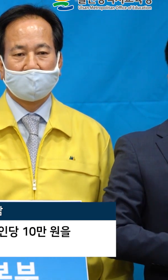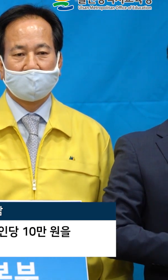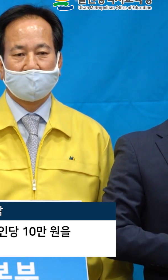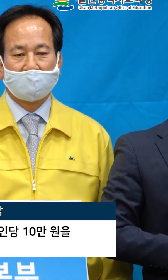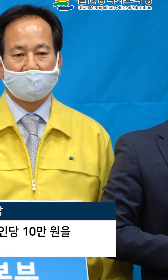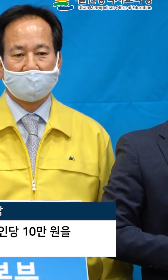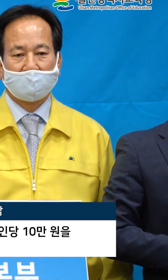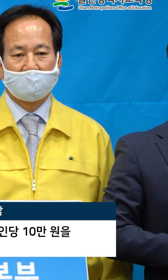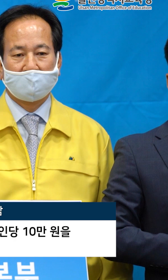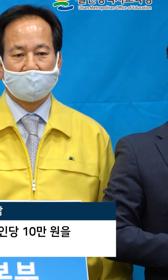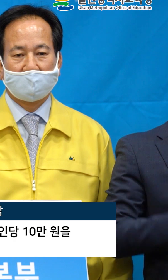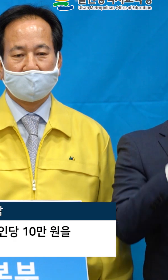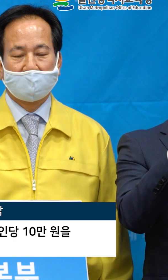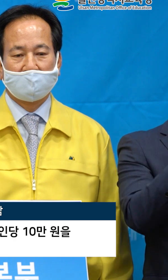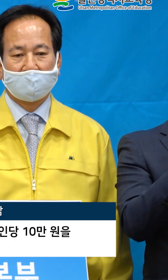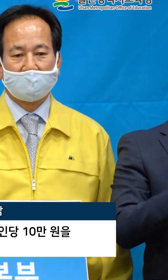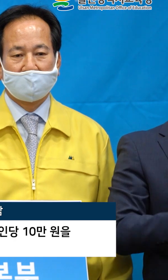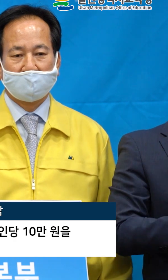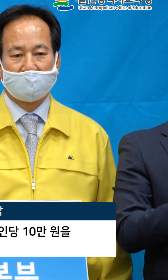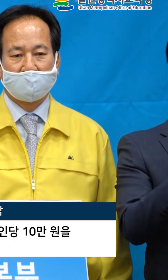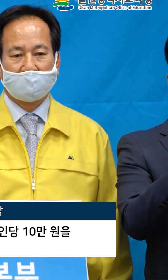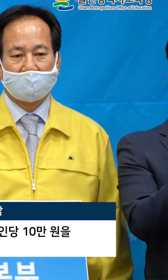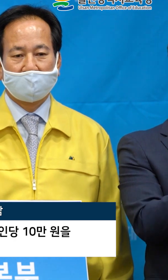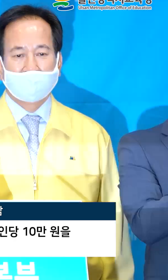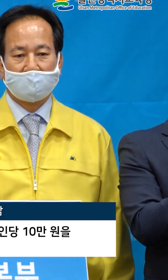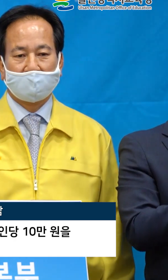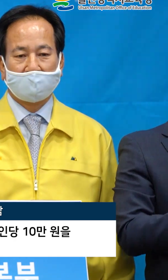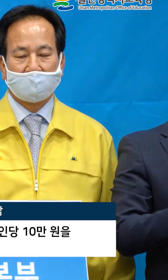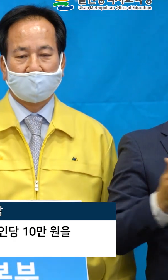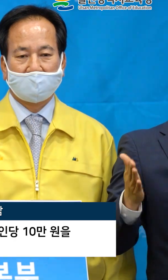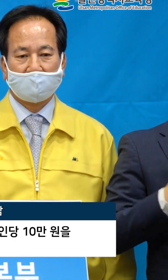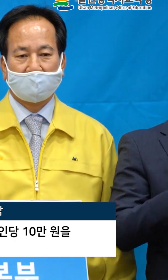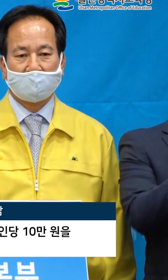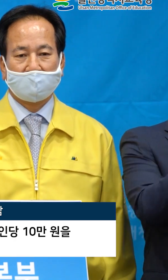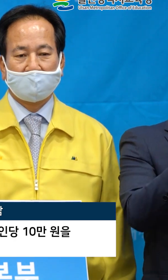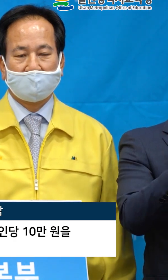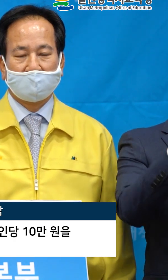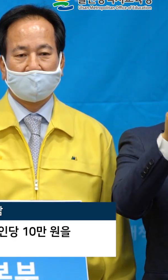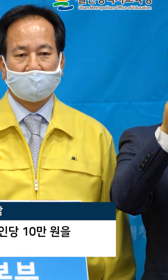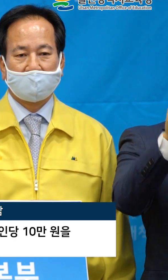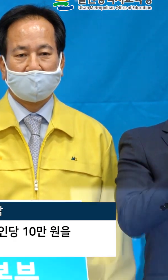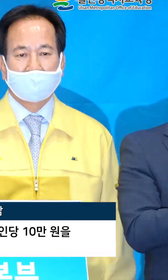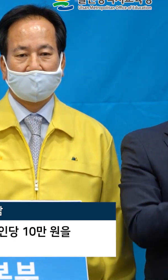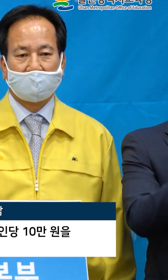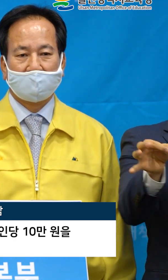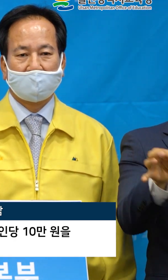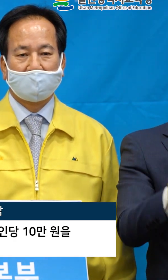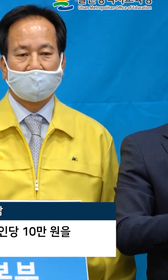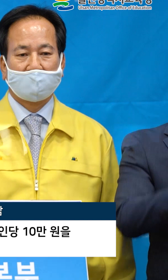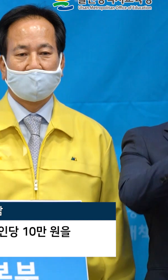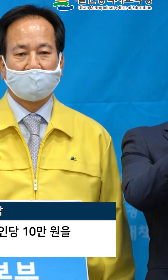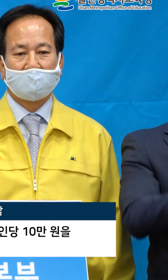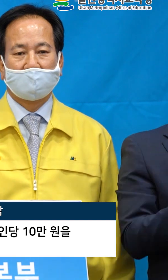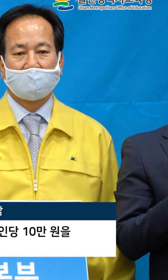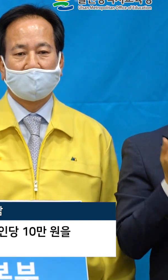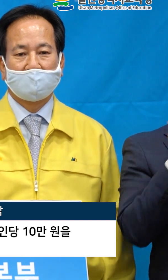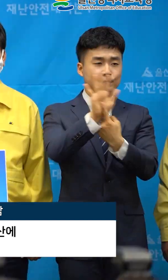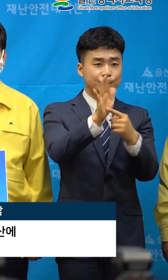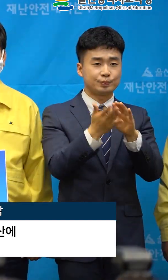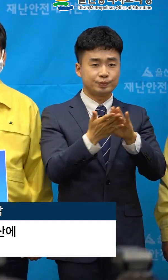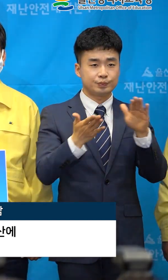통신비, 전기요금 지원 등을 위해 학생 1인당 10만 원을 지급하는 것을 주요 내용으로 하고